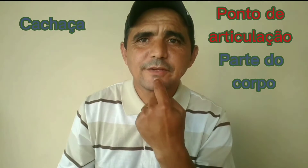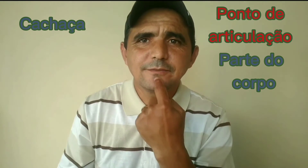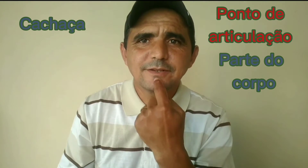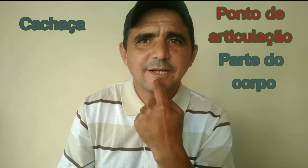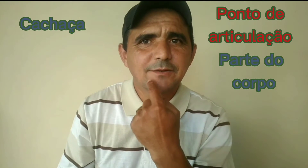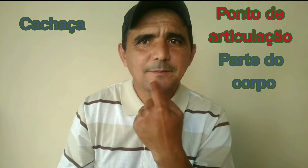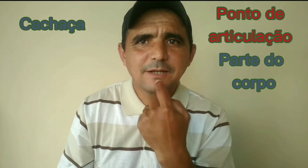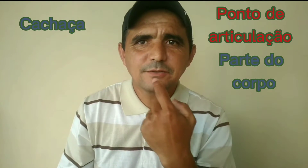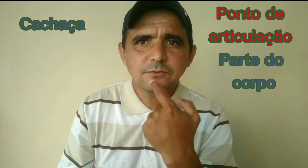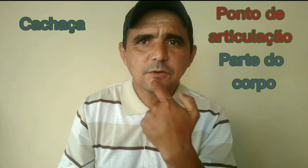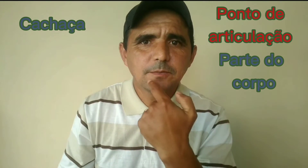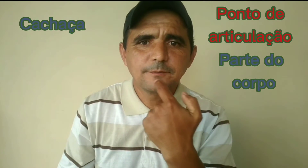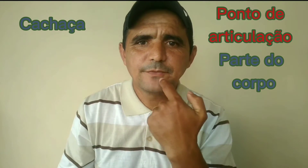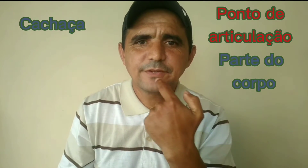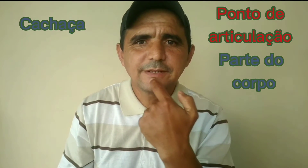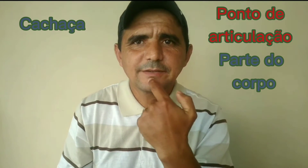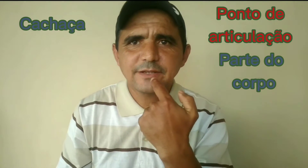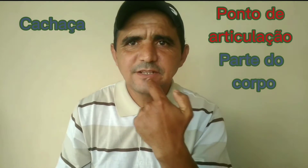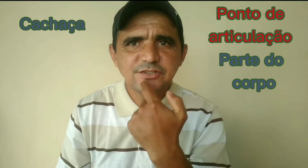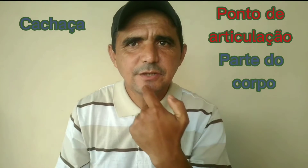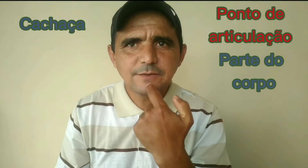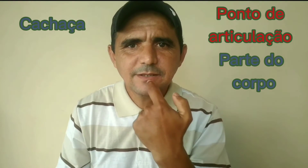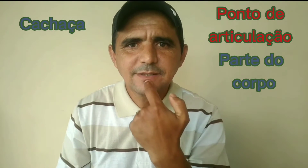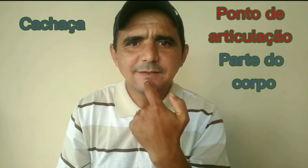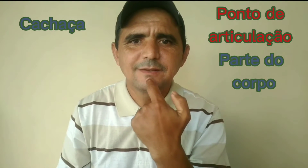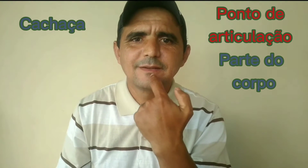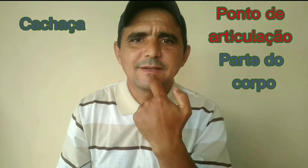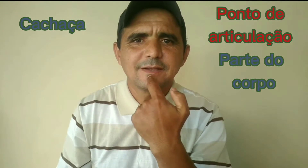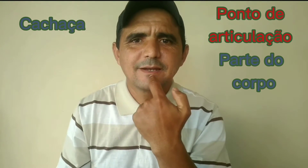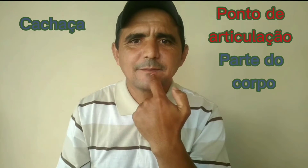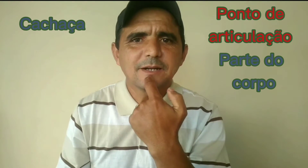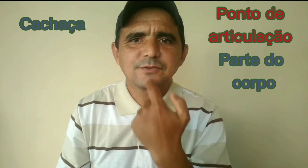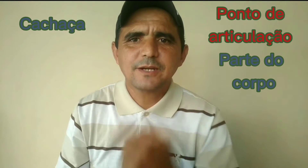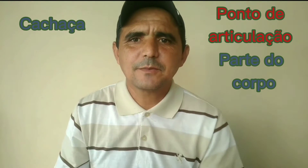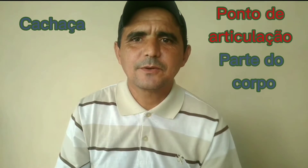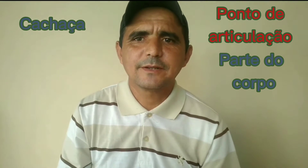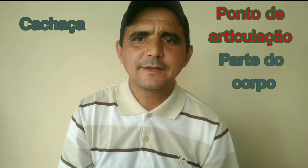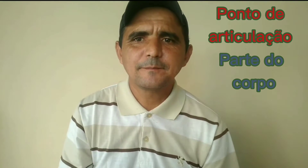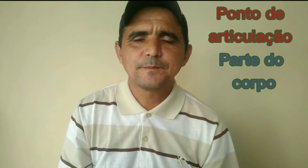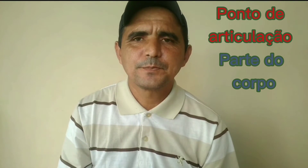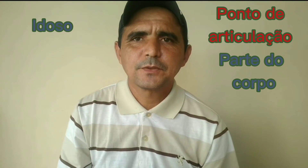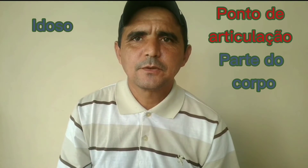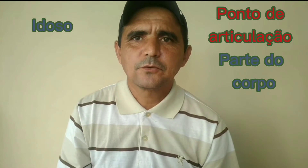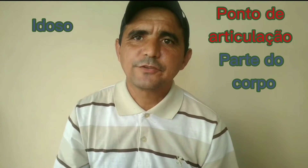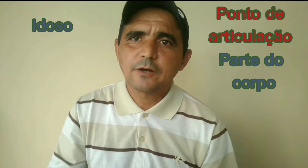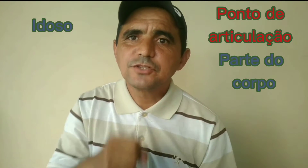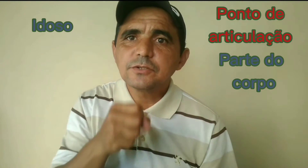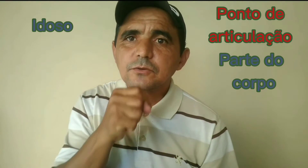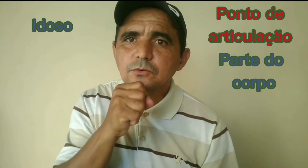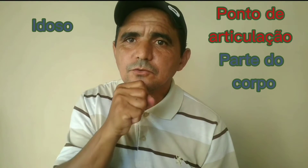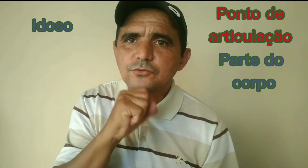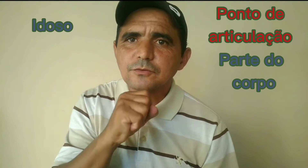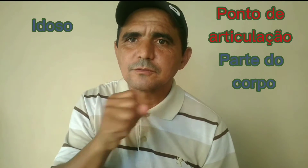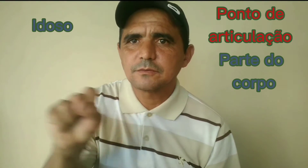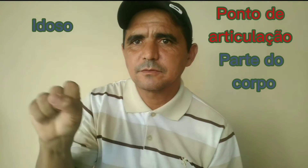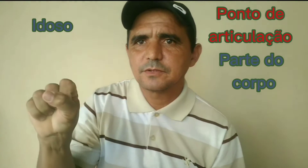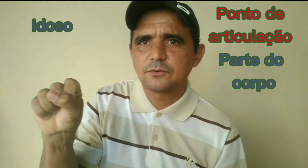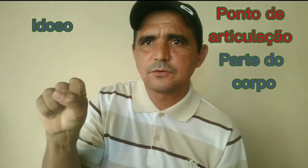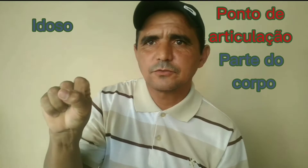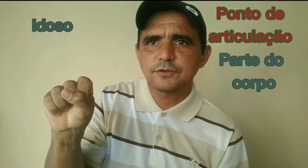articulação já é uma parte do corpo. Seria essa região aqui, abaixo da boca, né? O sinal de idoso. Idoso, fechou